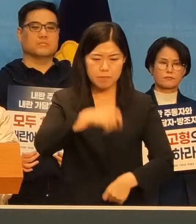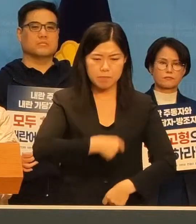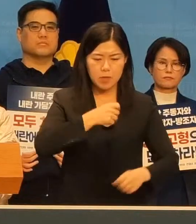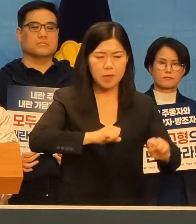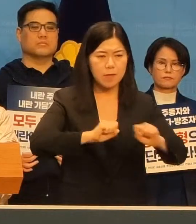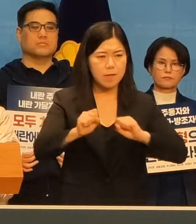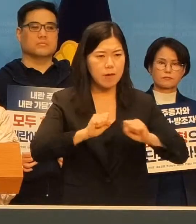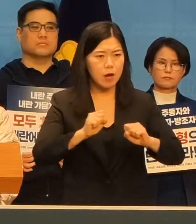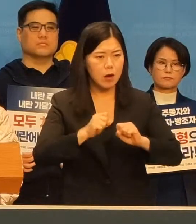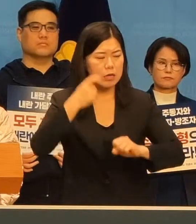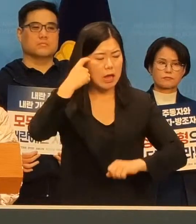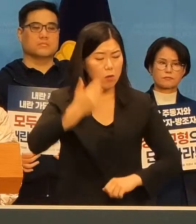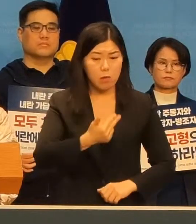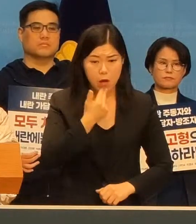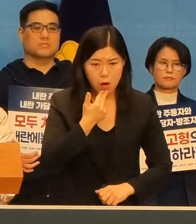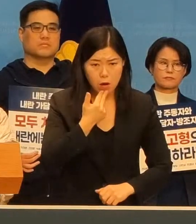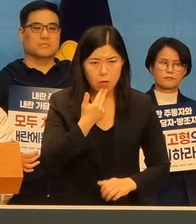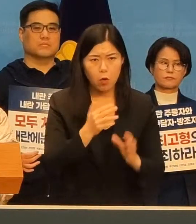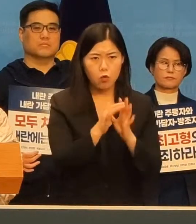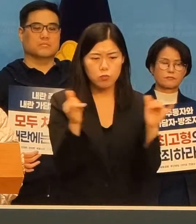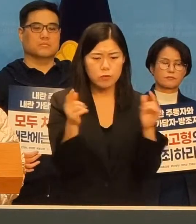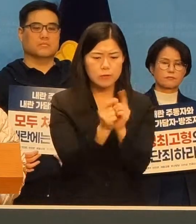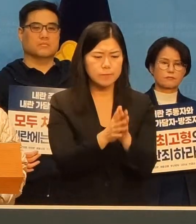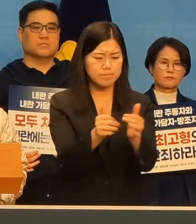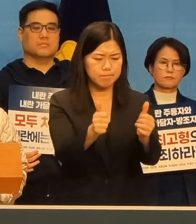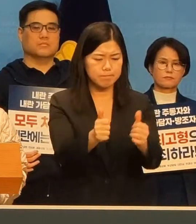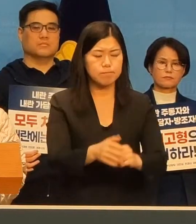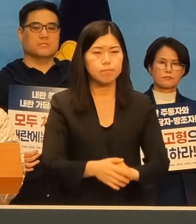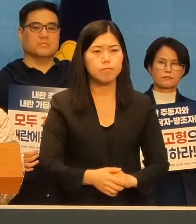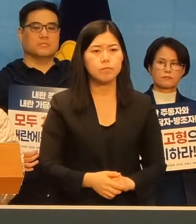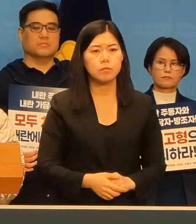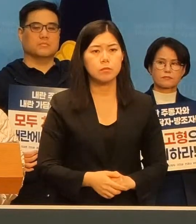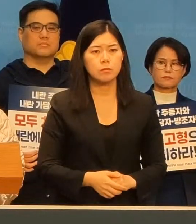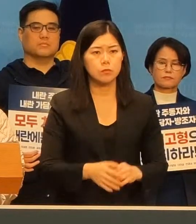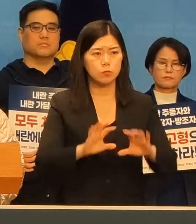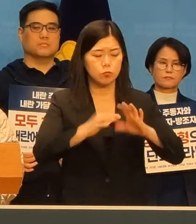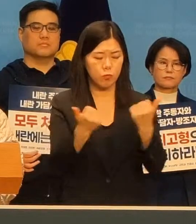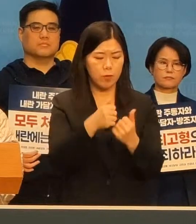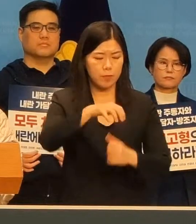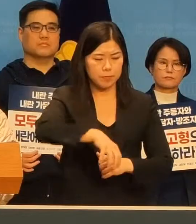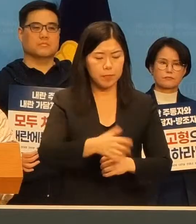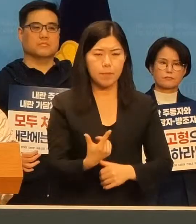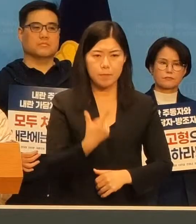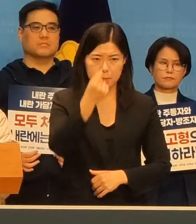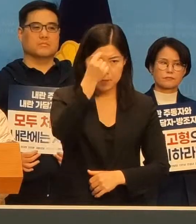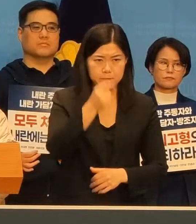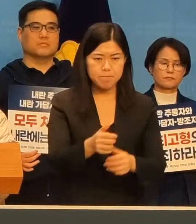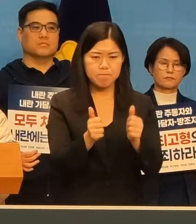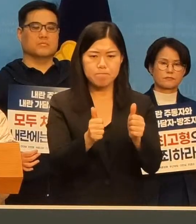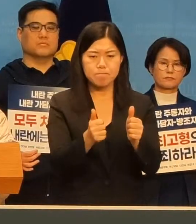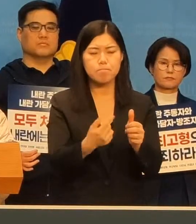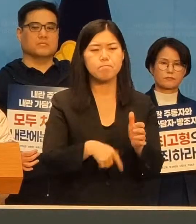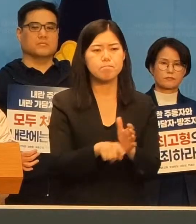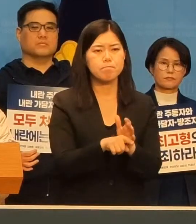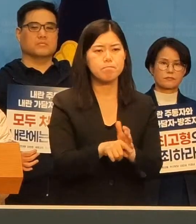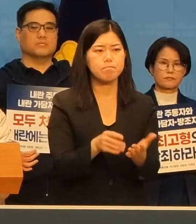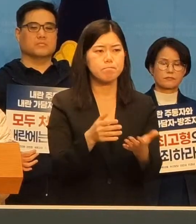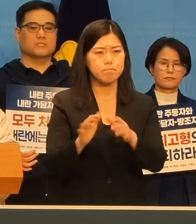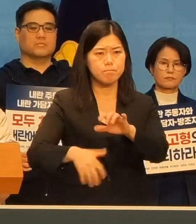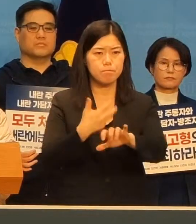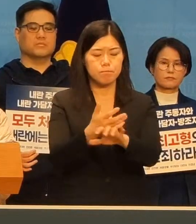없다면 국민이 직접 심판할 수밖에 없습니다. 국회는 신속하고 엄정한 심판을 내릴 내란